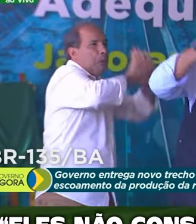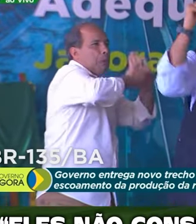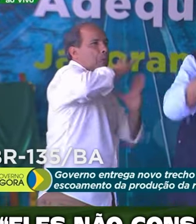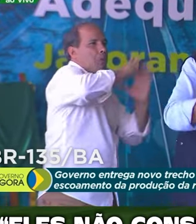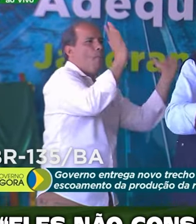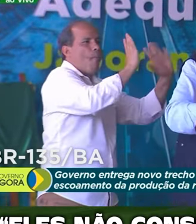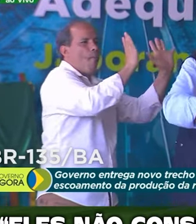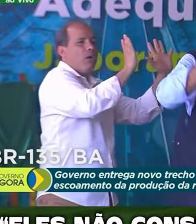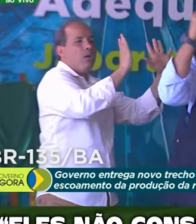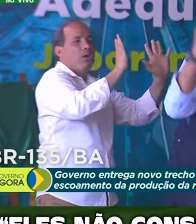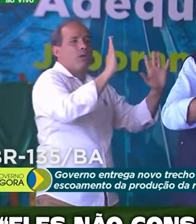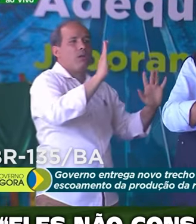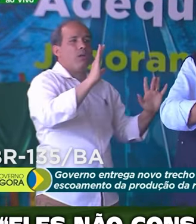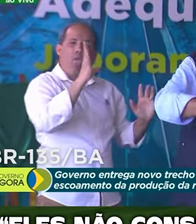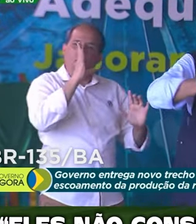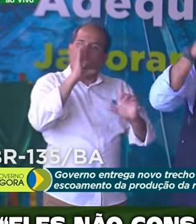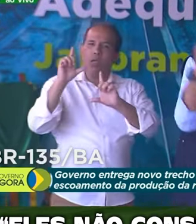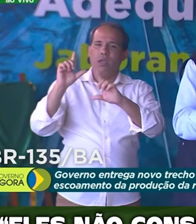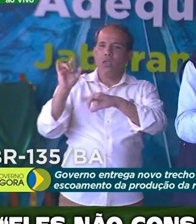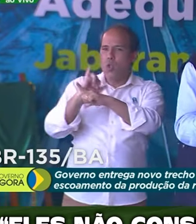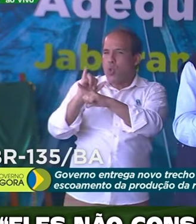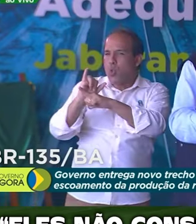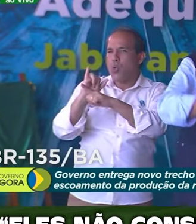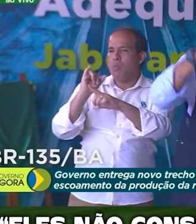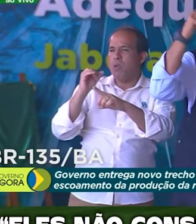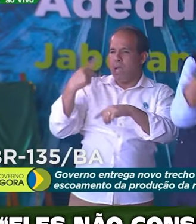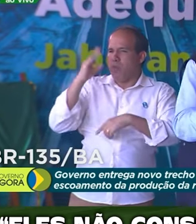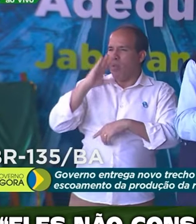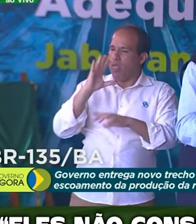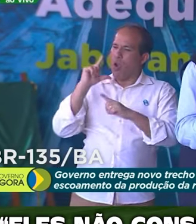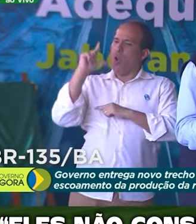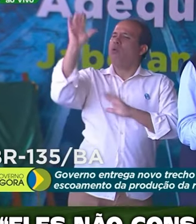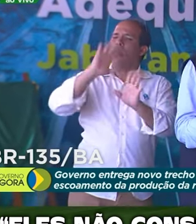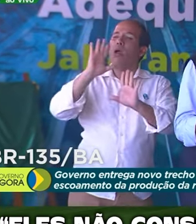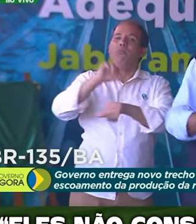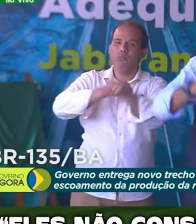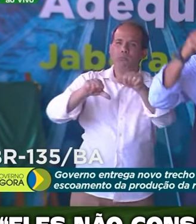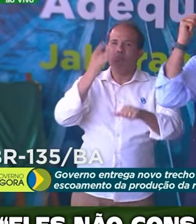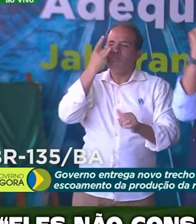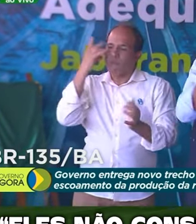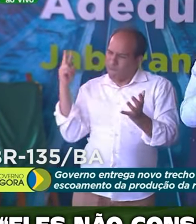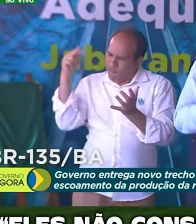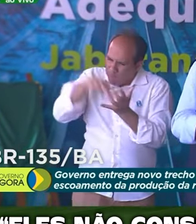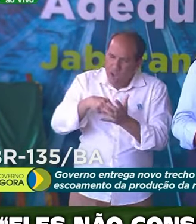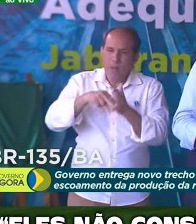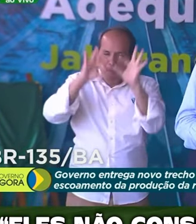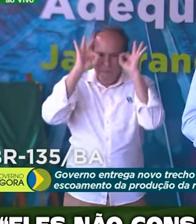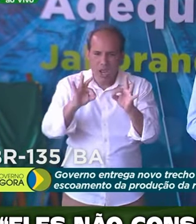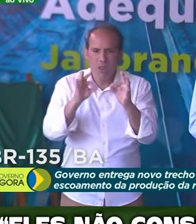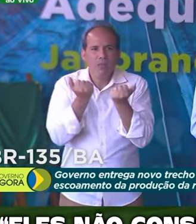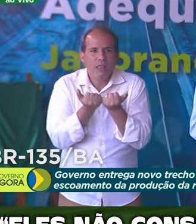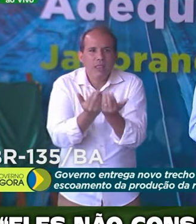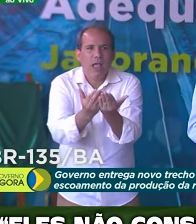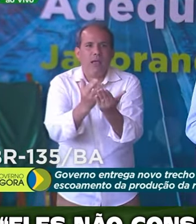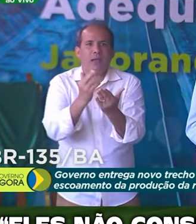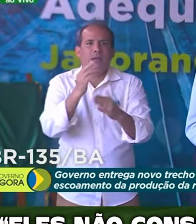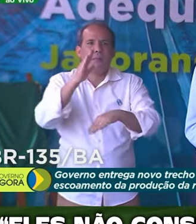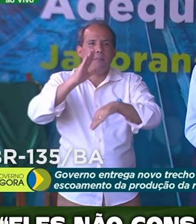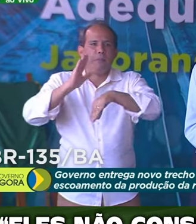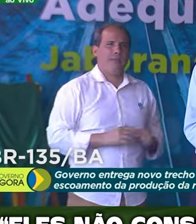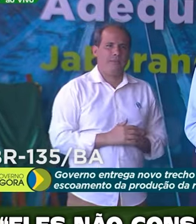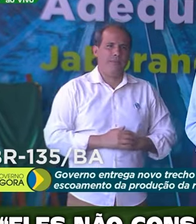presidente decidindo, assinando e delegando as obras aqui no município de Coribe. Mais Brasil e menos